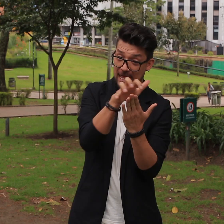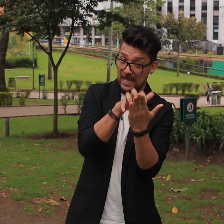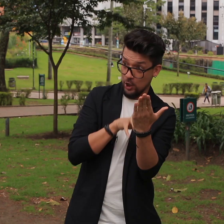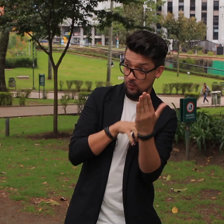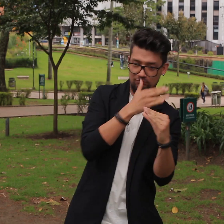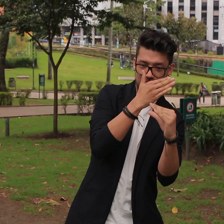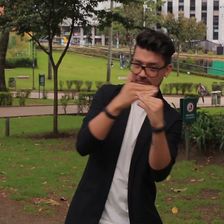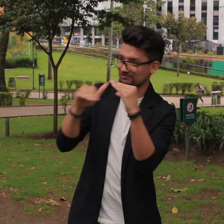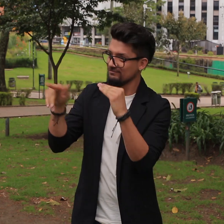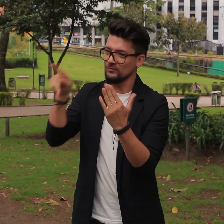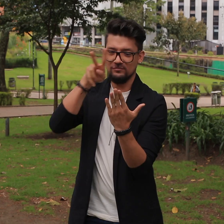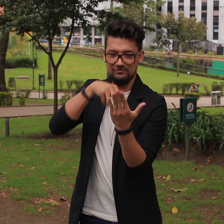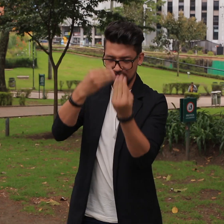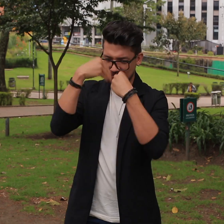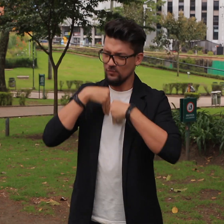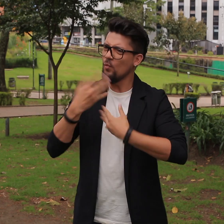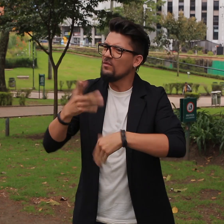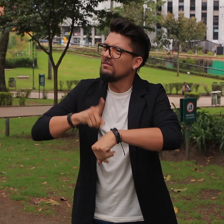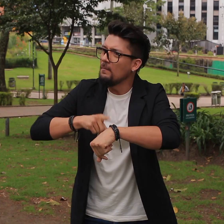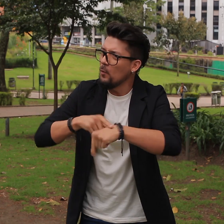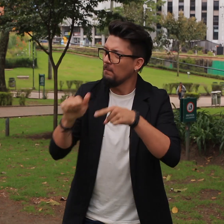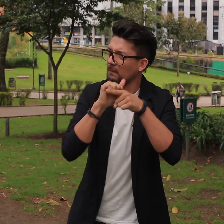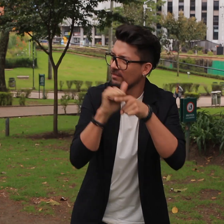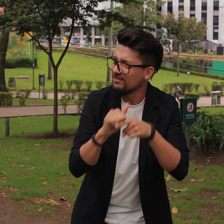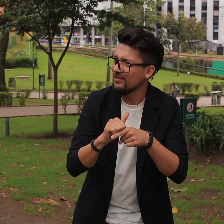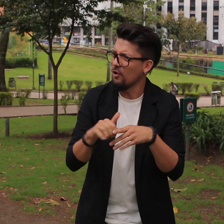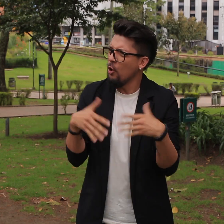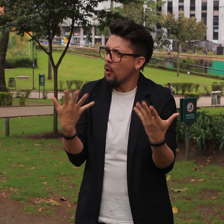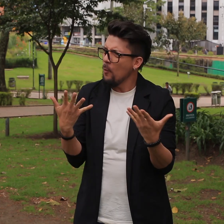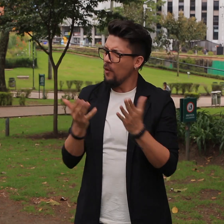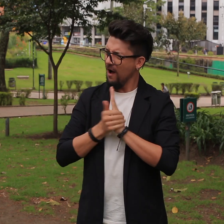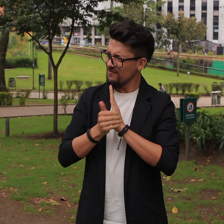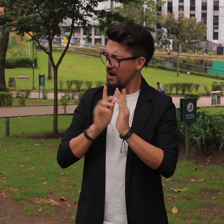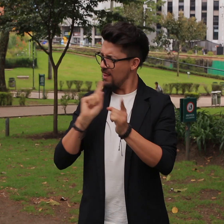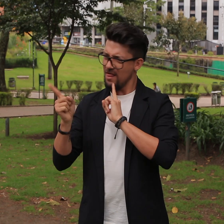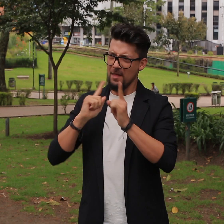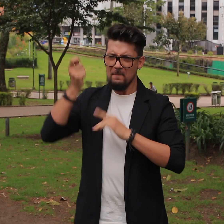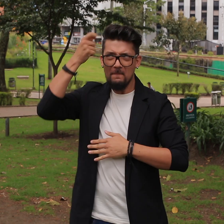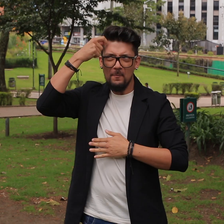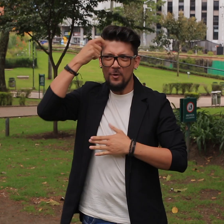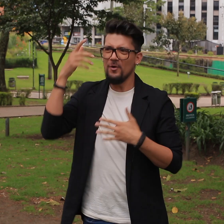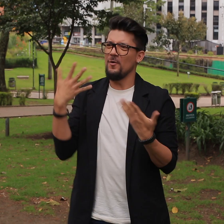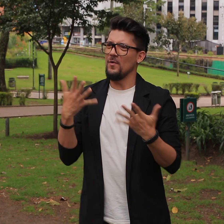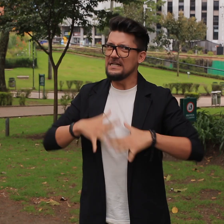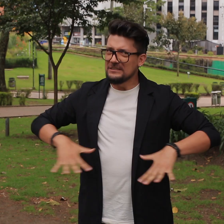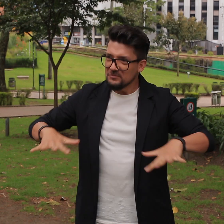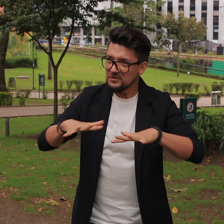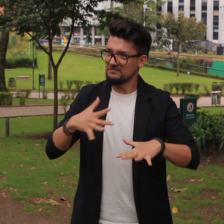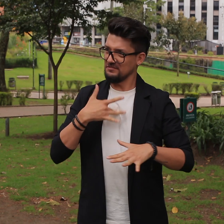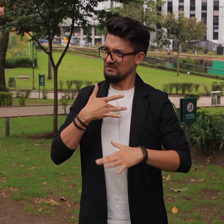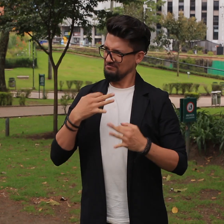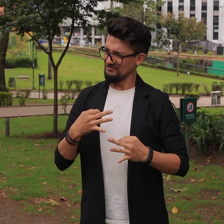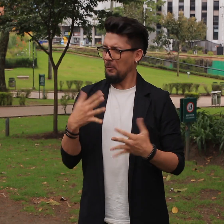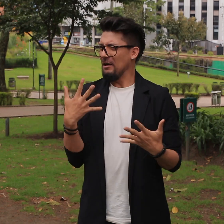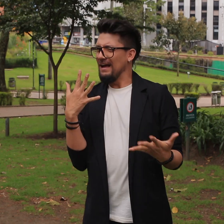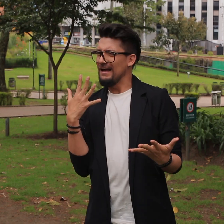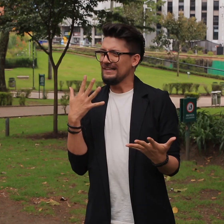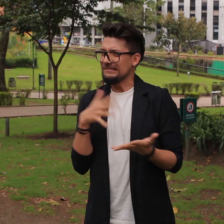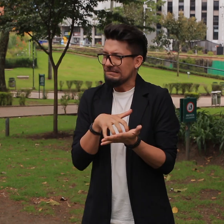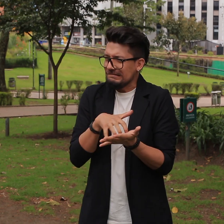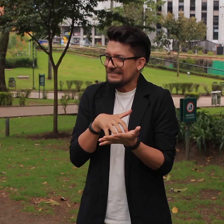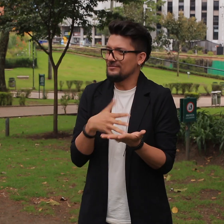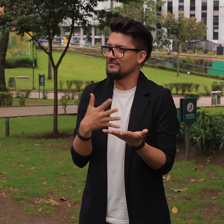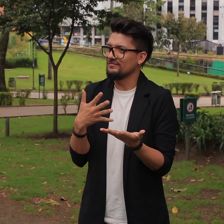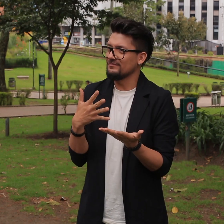departamentos que nos componen Y ustedes que están metidos en todo este mundo de la música y de los medios me gustaría que